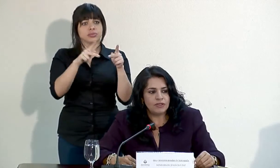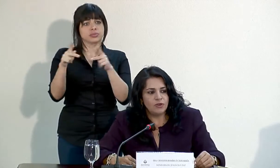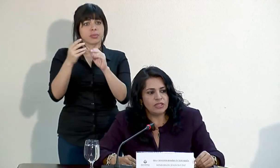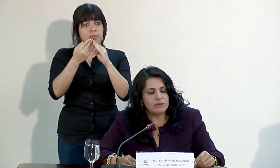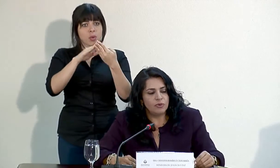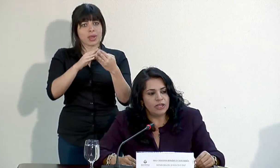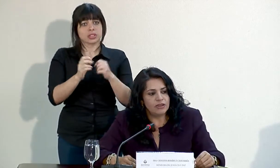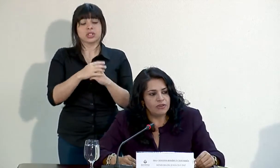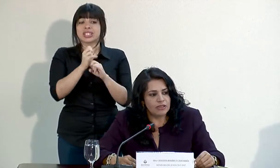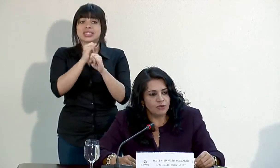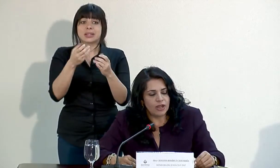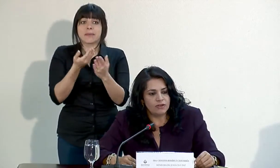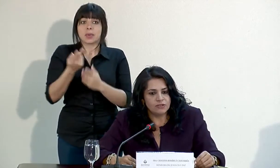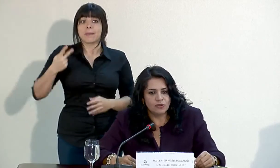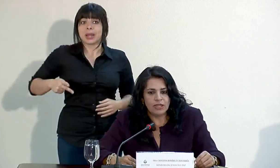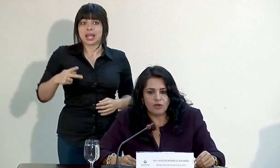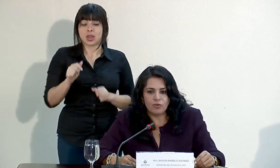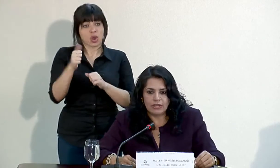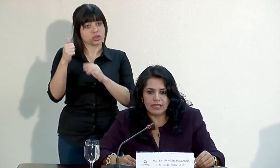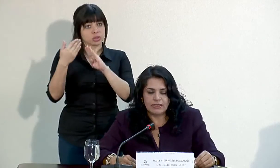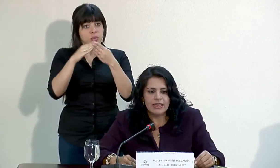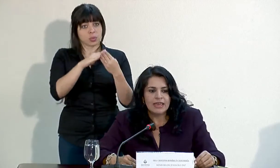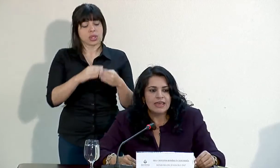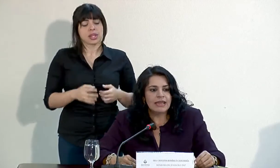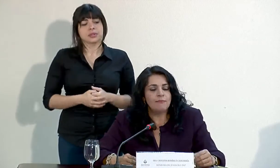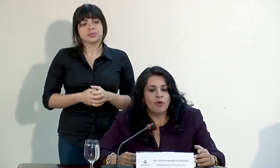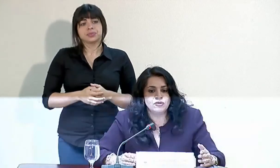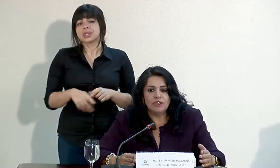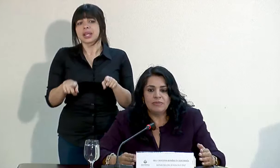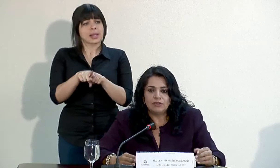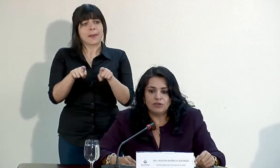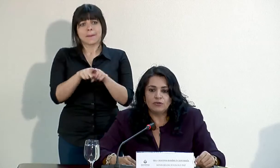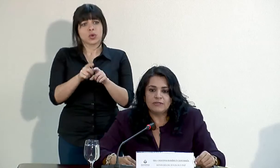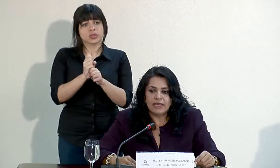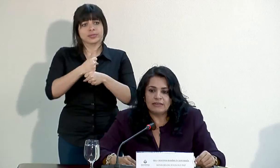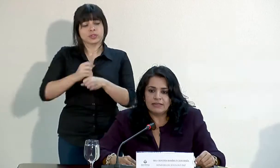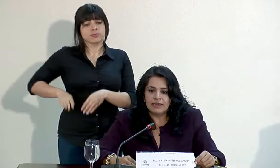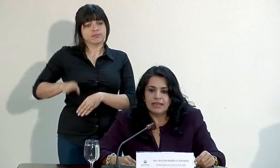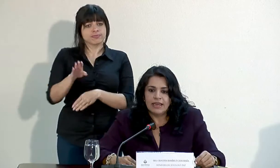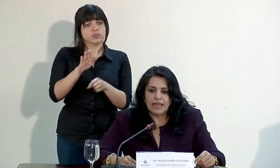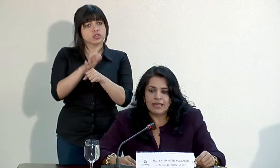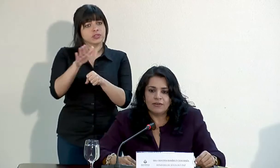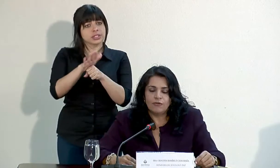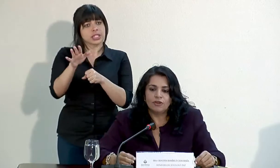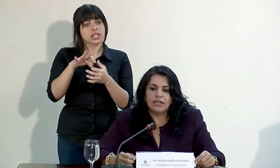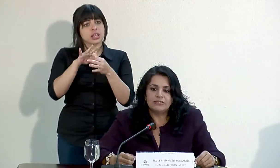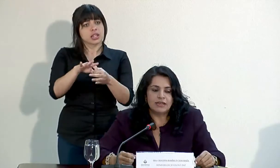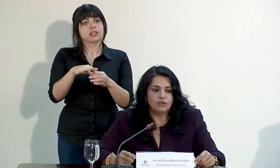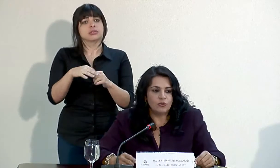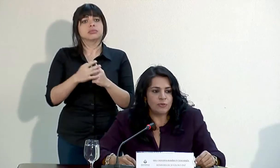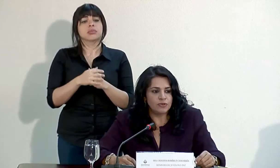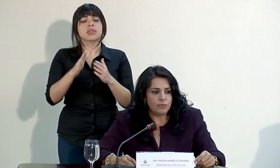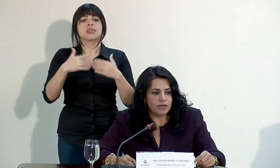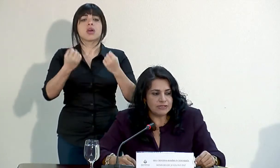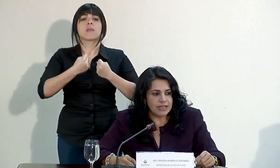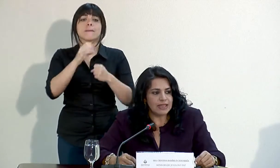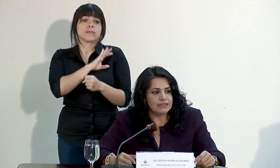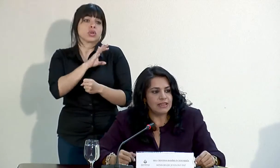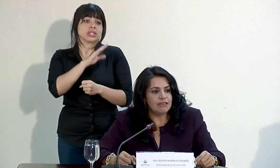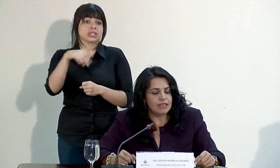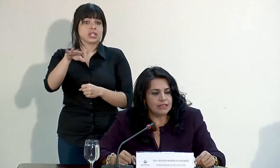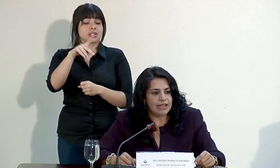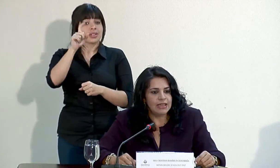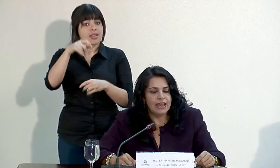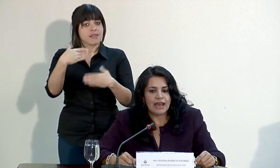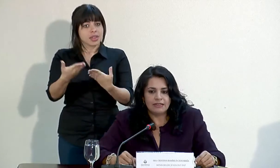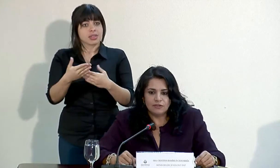la población y sin poner en riesgo al resto de la comunidad. Tampoco se invirtió suficiente en fortalecer los cuerpos de policía que tienen